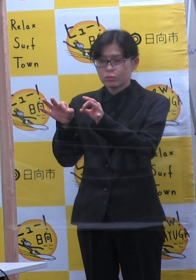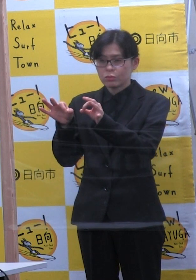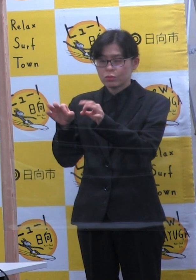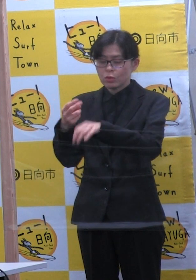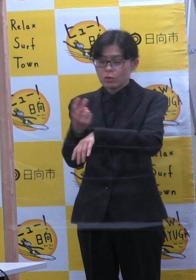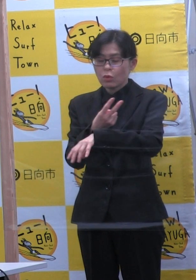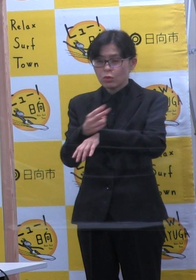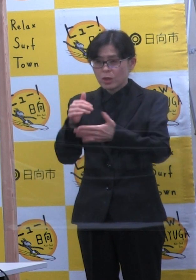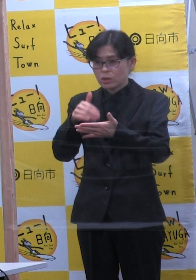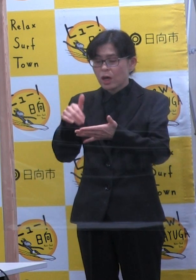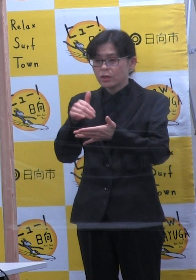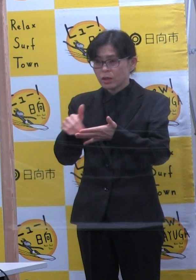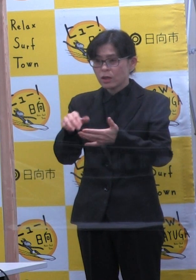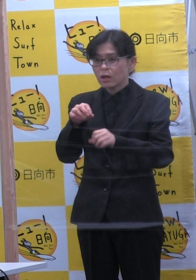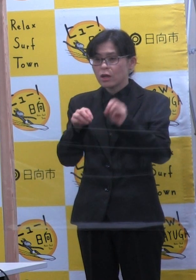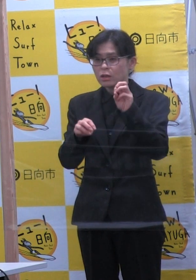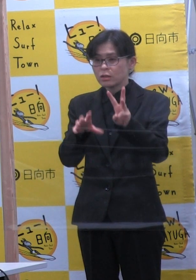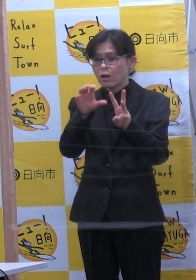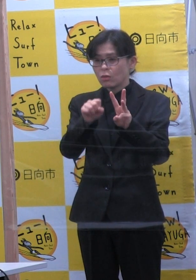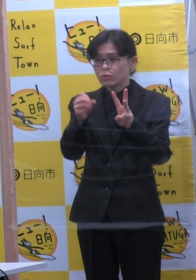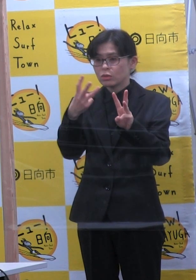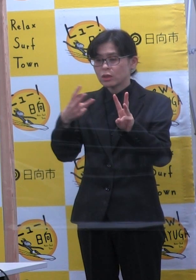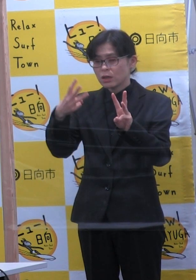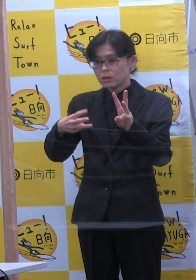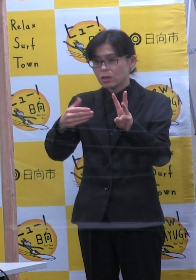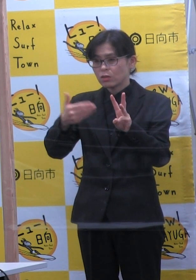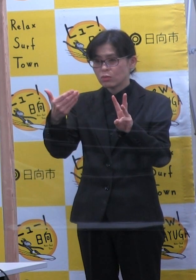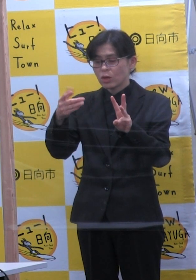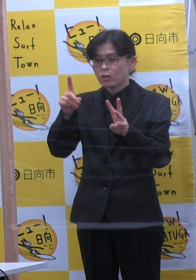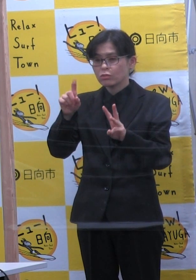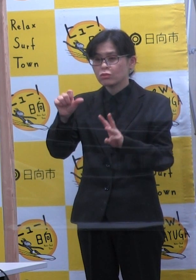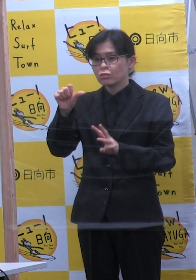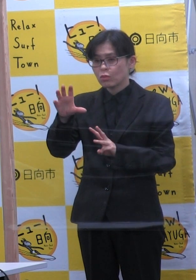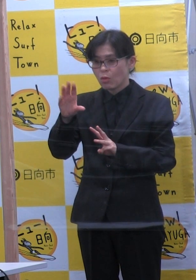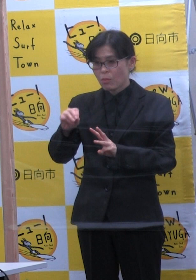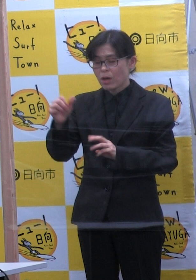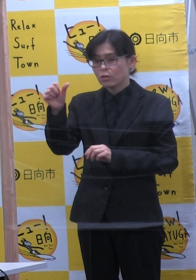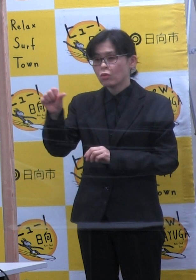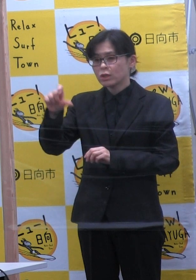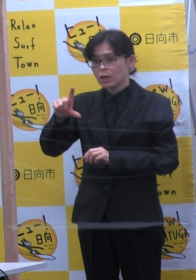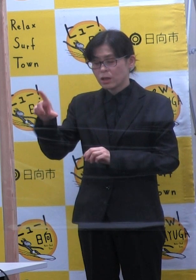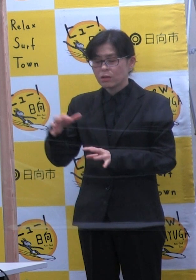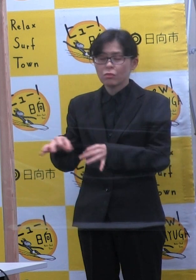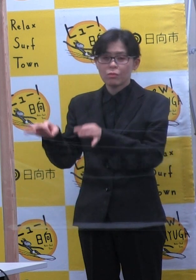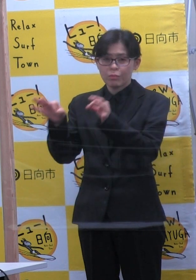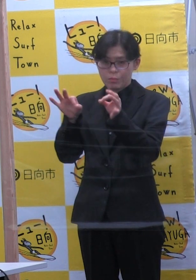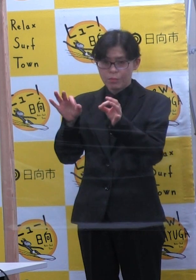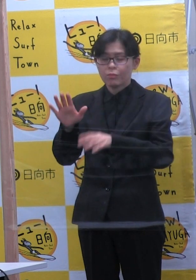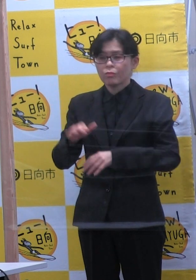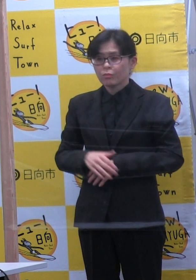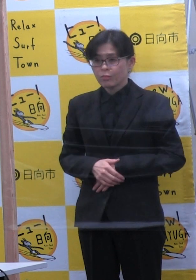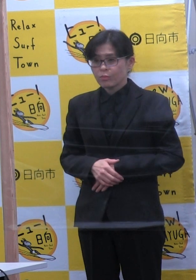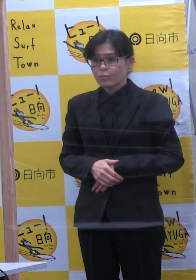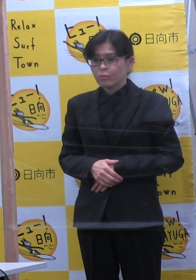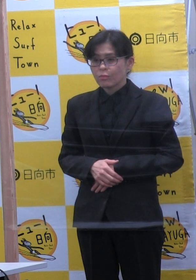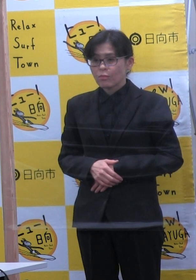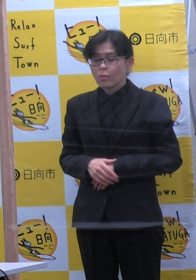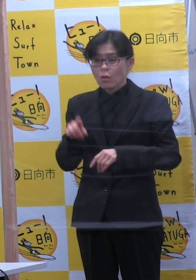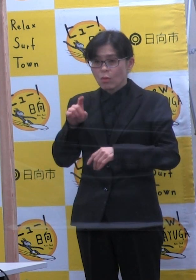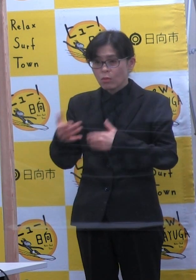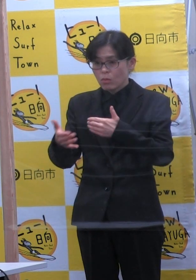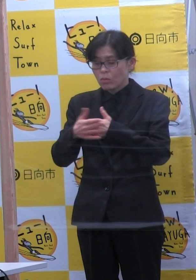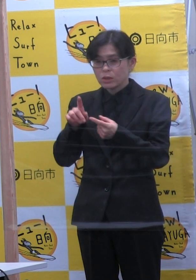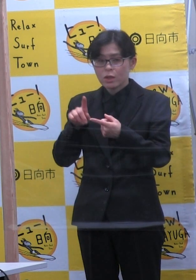特別会計が3億3915万5000円の増額です。本補